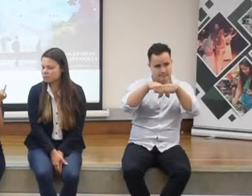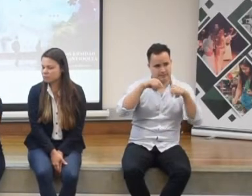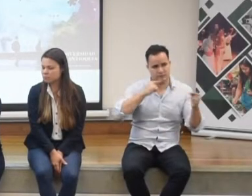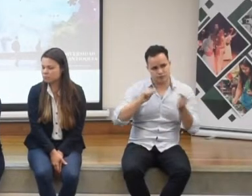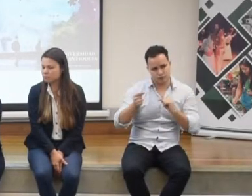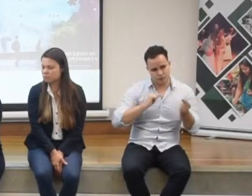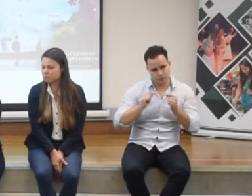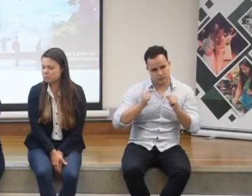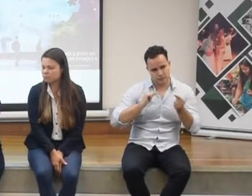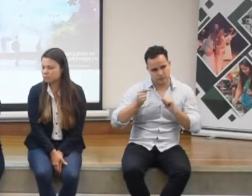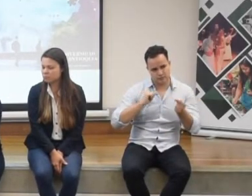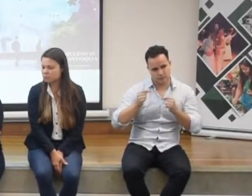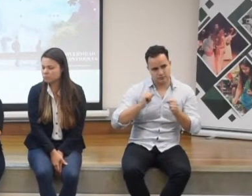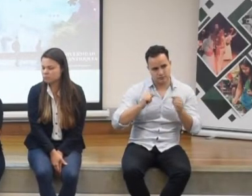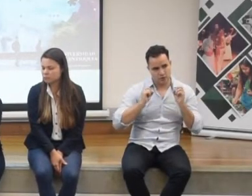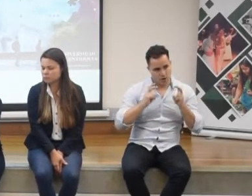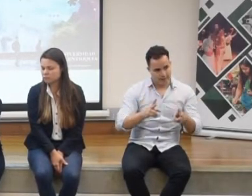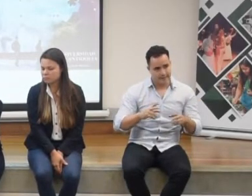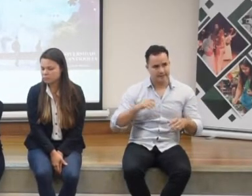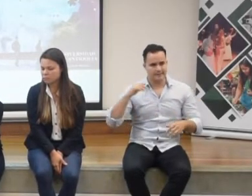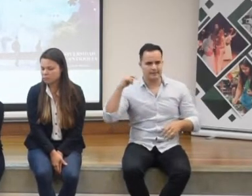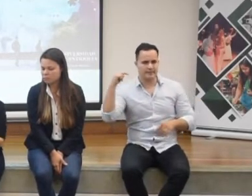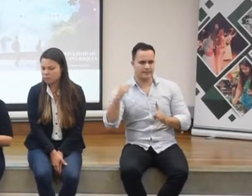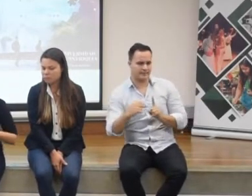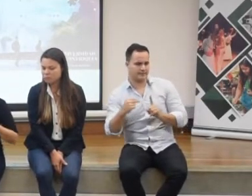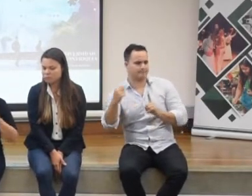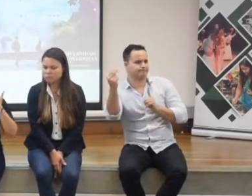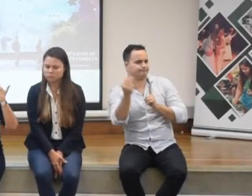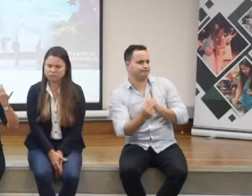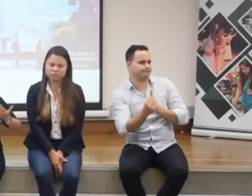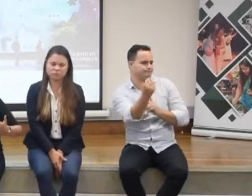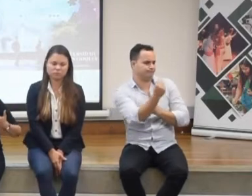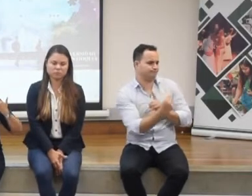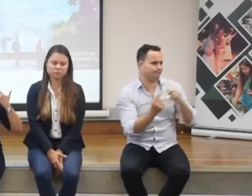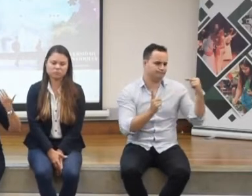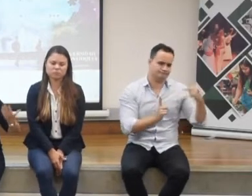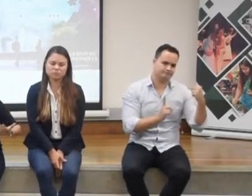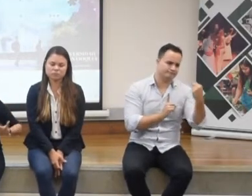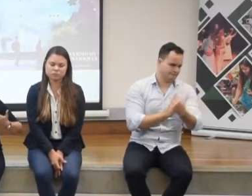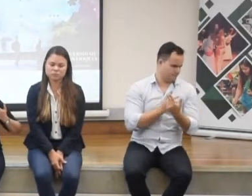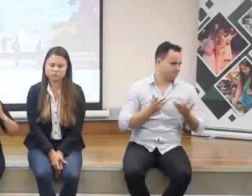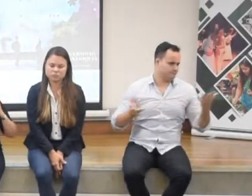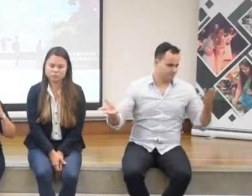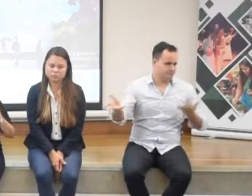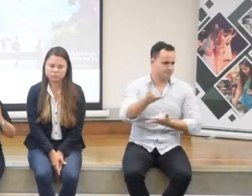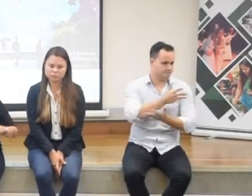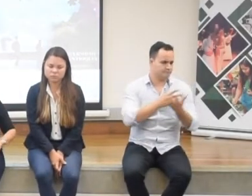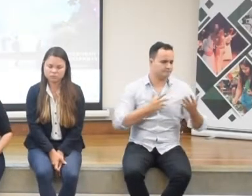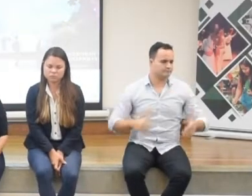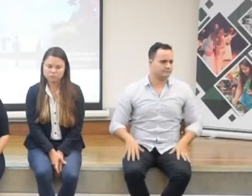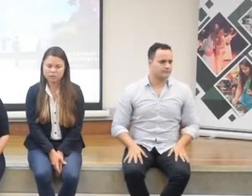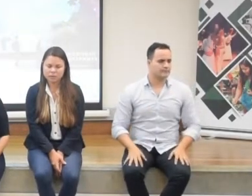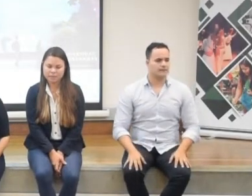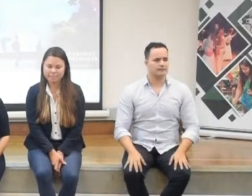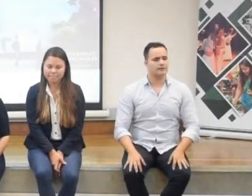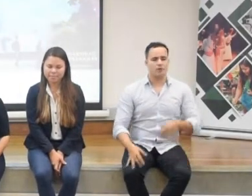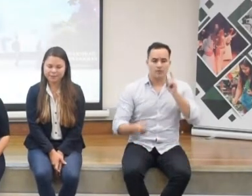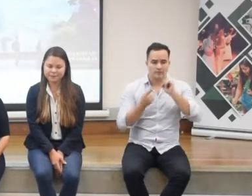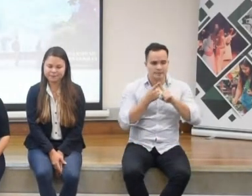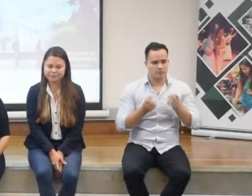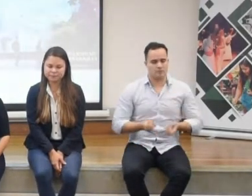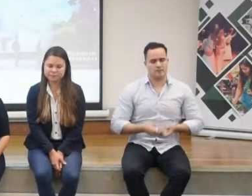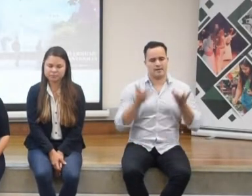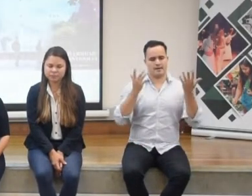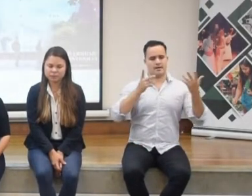leamos desde cada lugar, desde cada arista, de lo que somos, de lo que hacemos, precisamente para